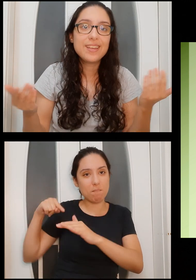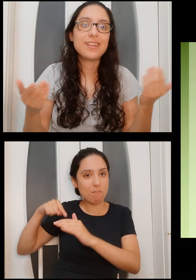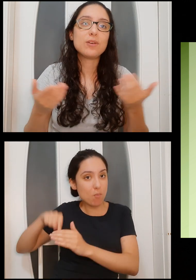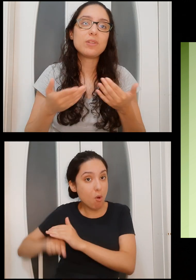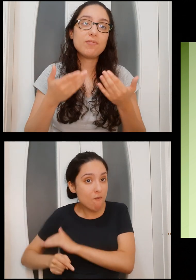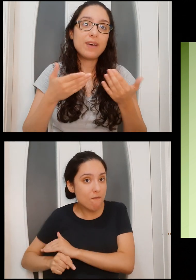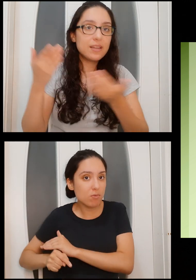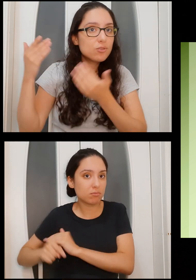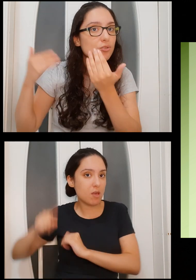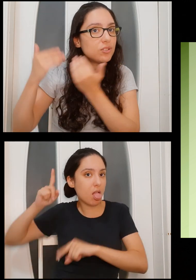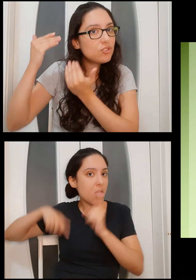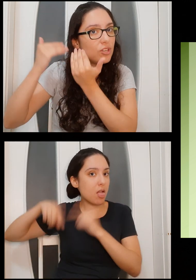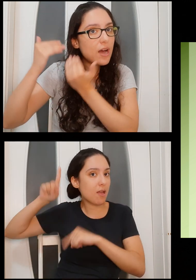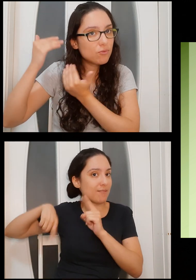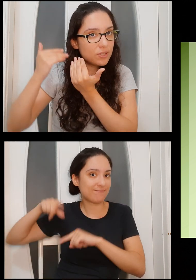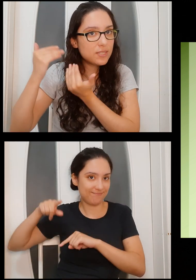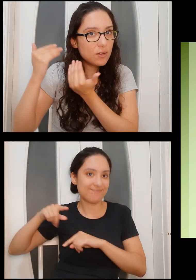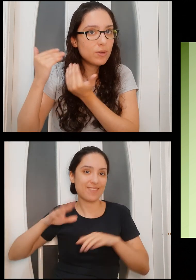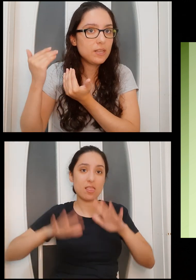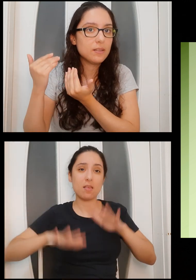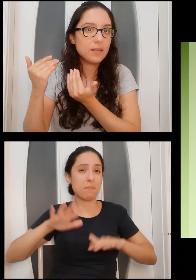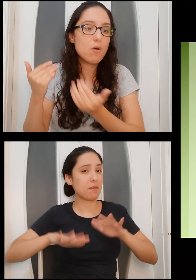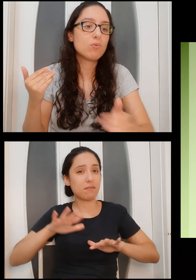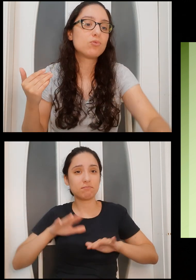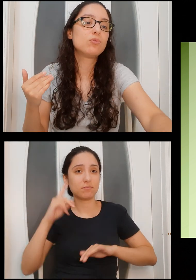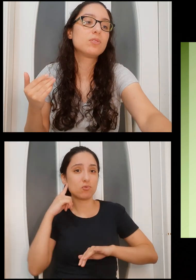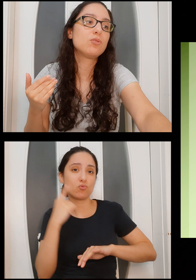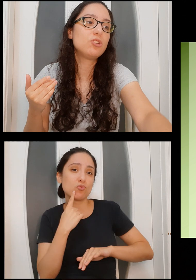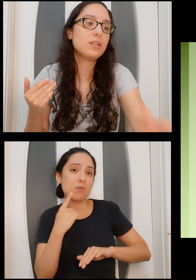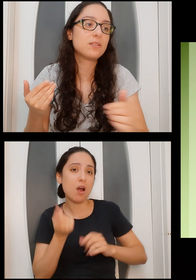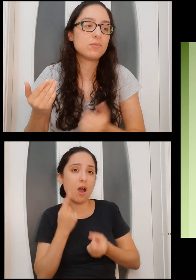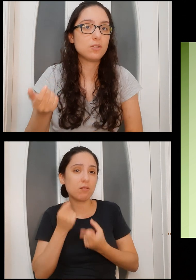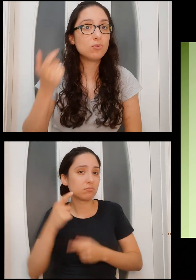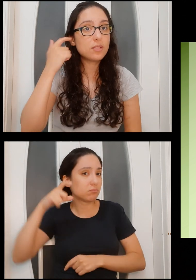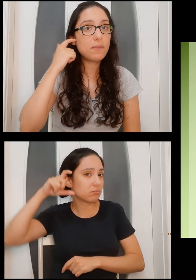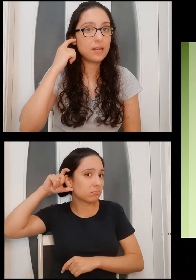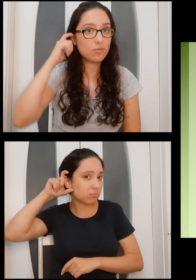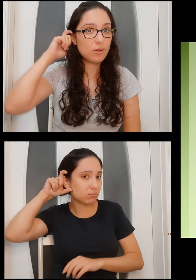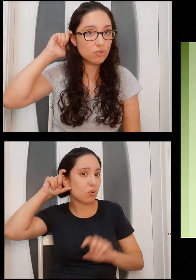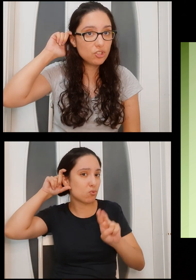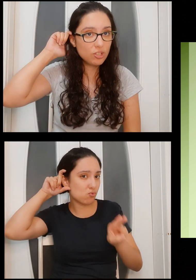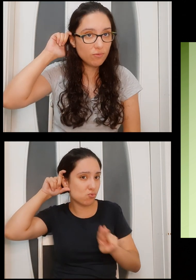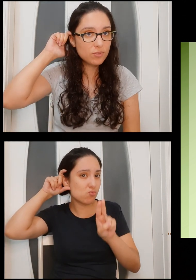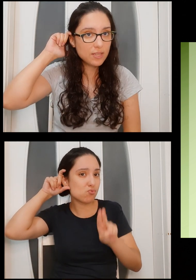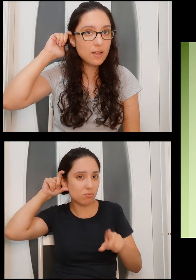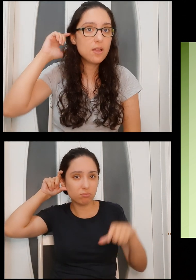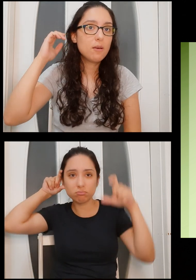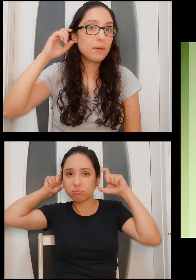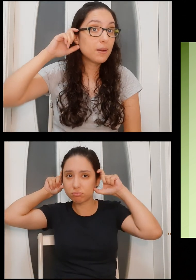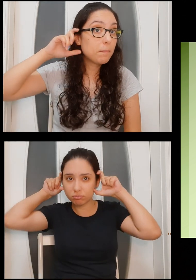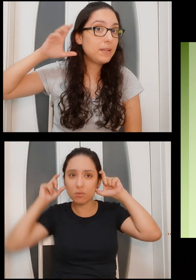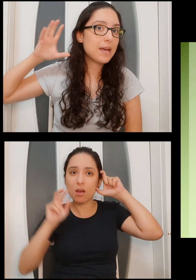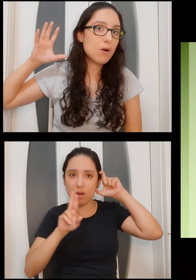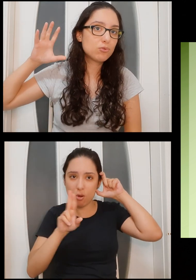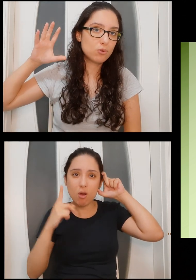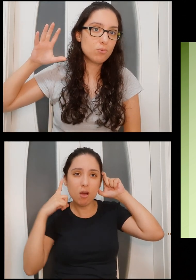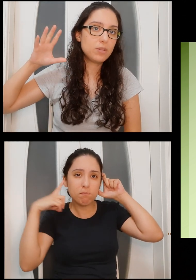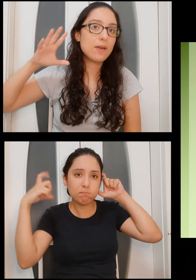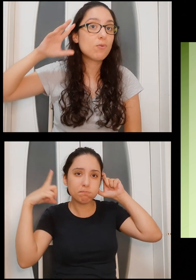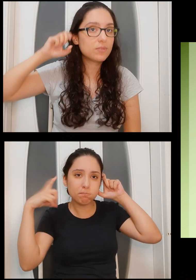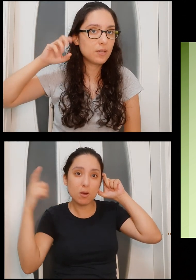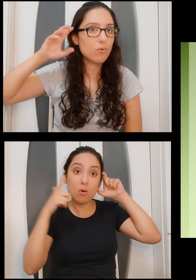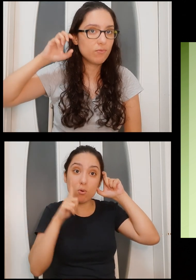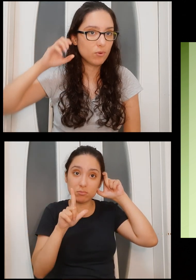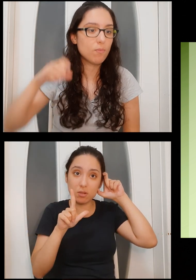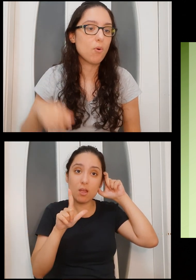profunda, então tem variações de audição ali. Tem alguns surdos que utilizam-se dos aparelhos auditivos, tá? para ampliar o som